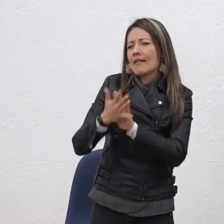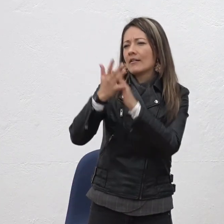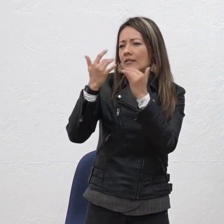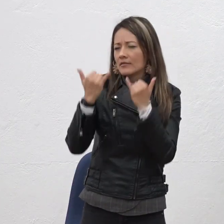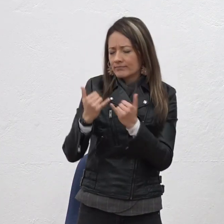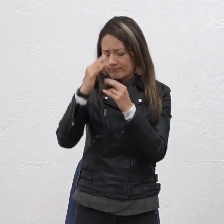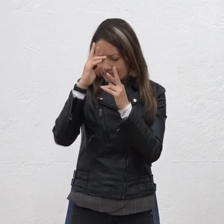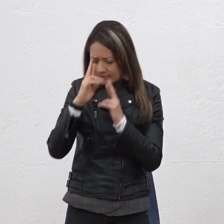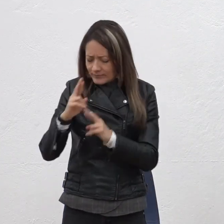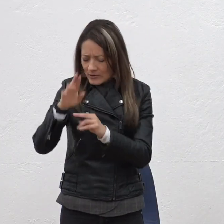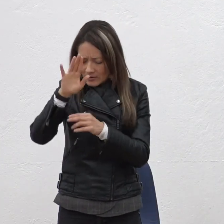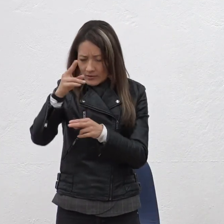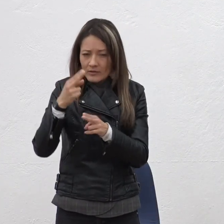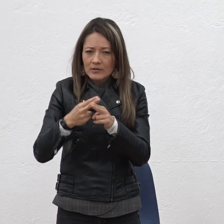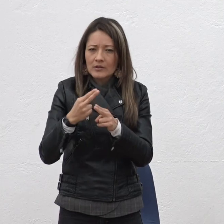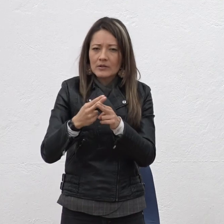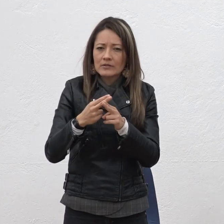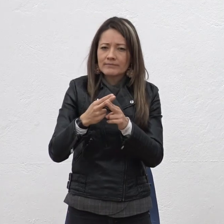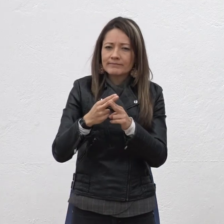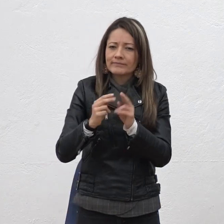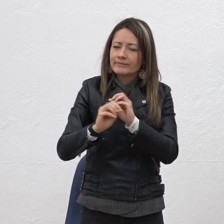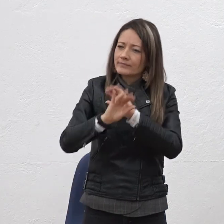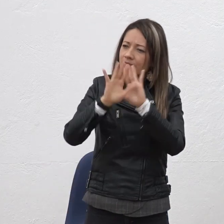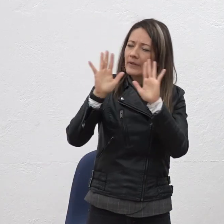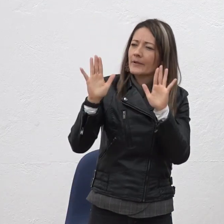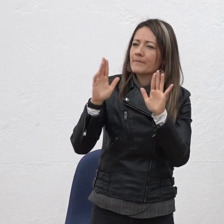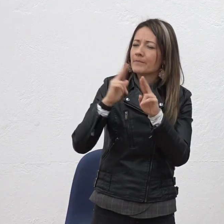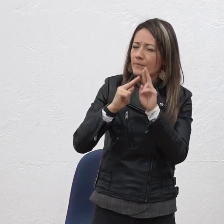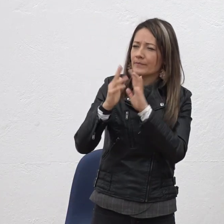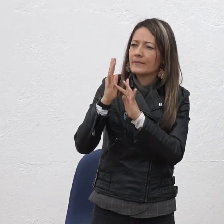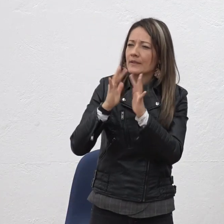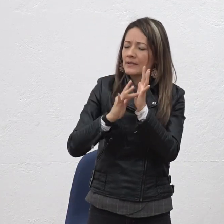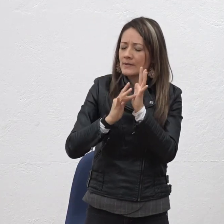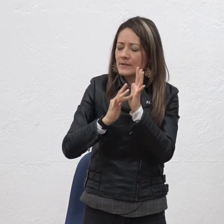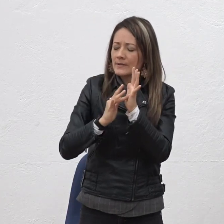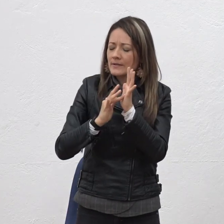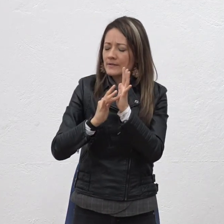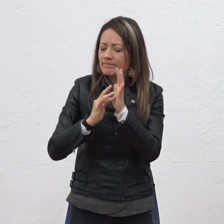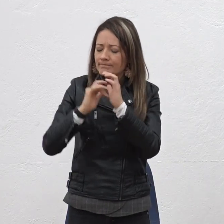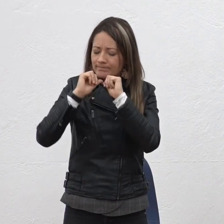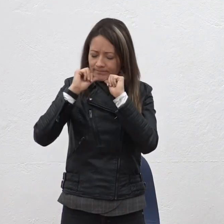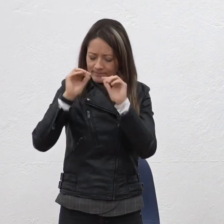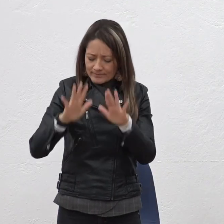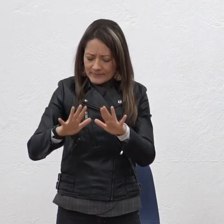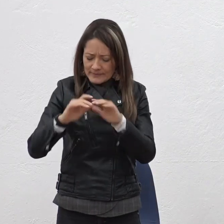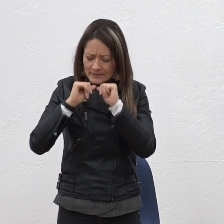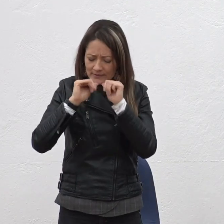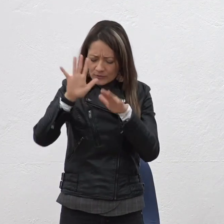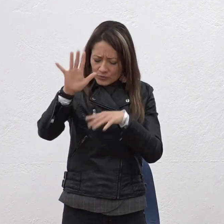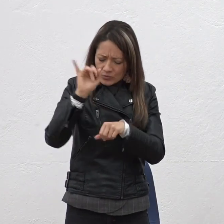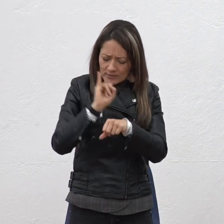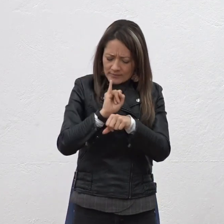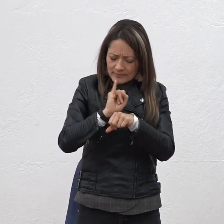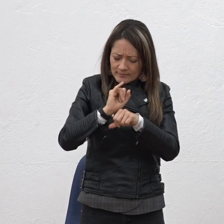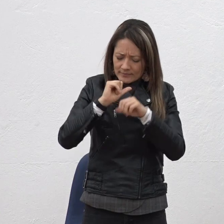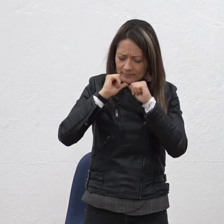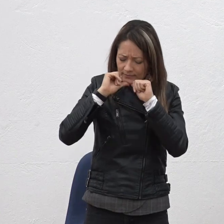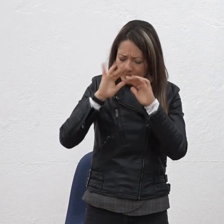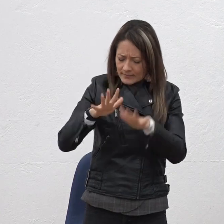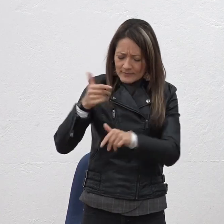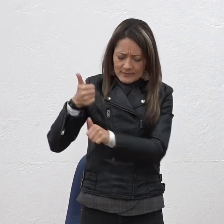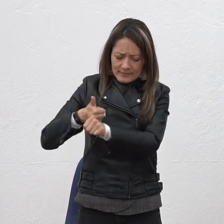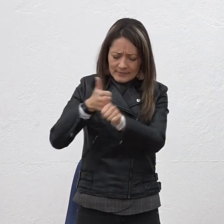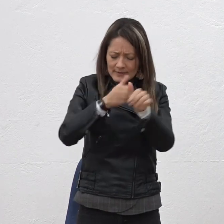hoy. Honramos tu nombre en esta mañana. En el nombre de Jesús, bendice hoy a tu iglesia. Bendice a